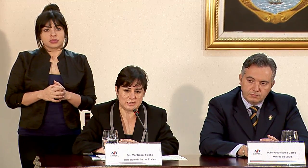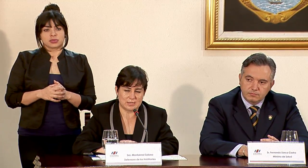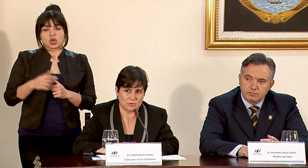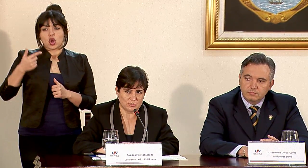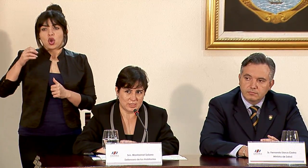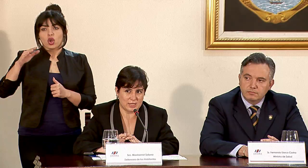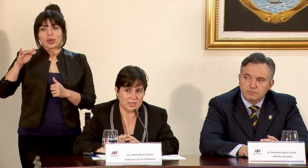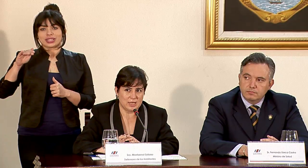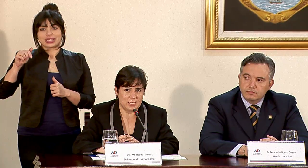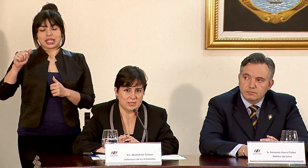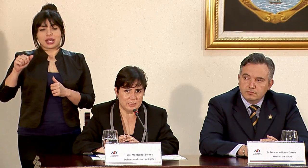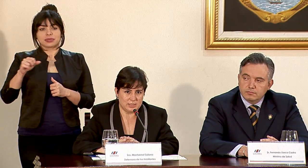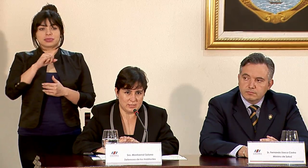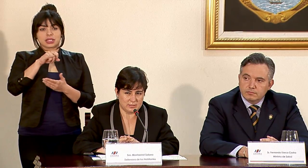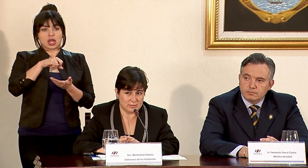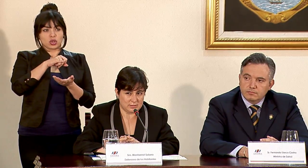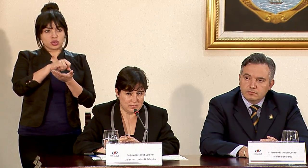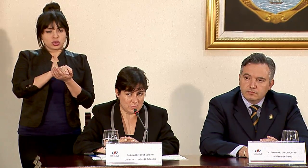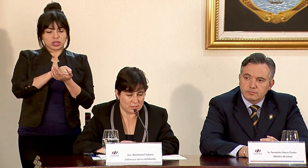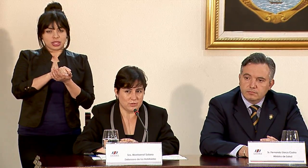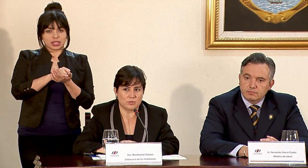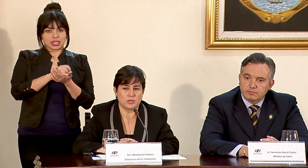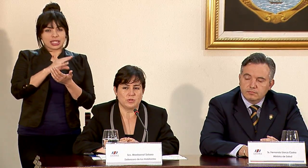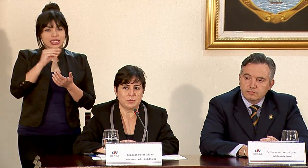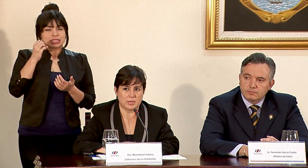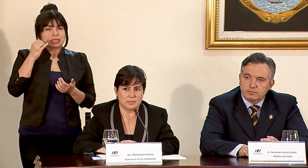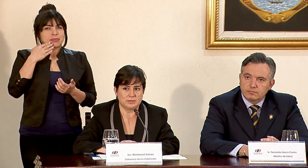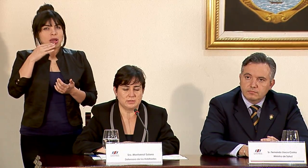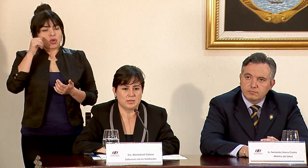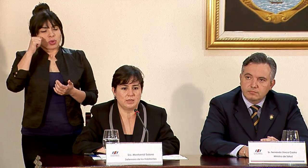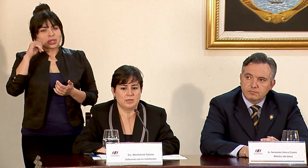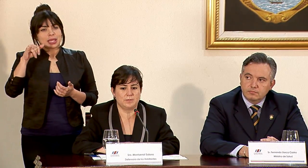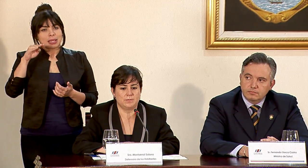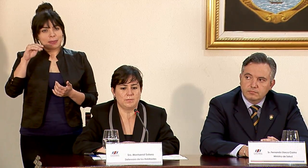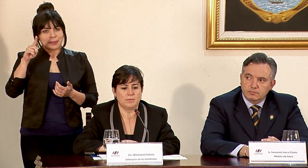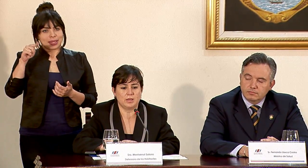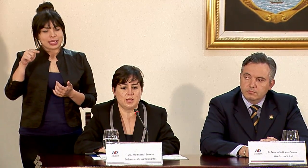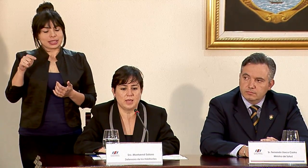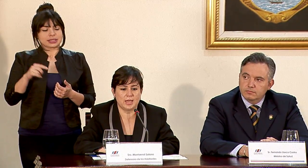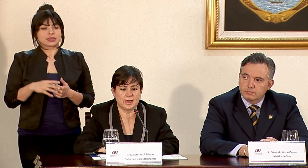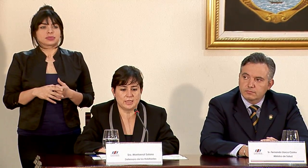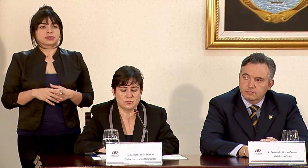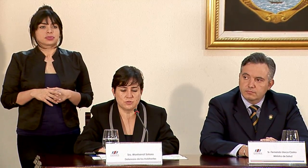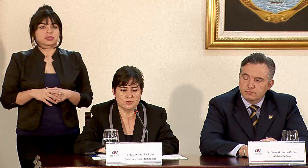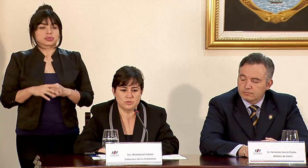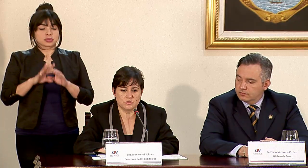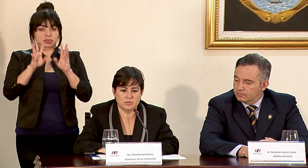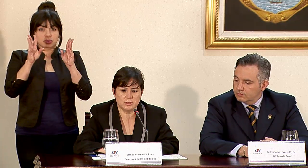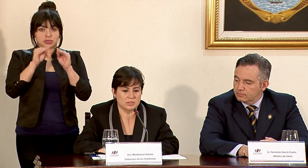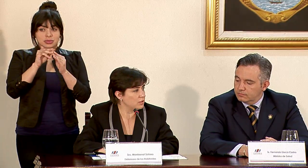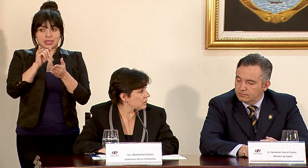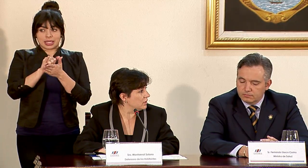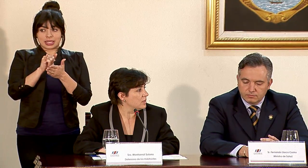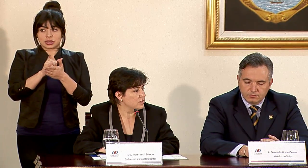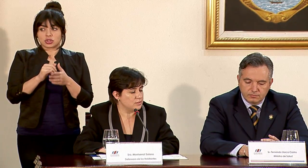Goicochea, San José y, sin mal no recuerdo, Jiménez. En estos